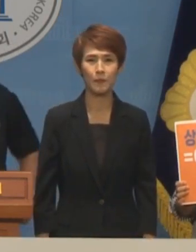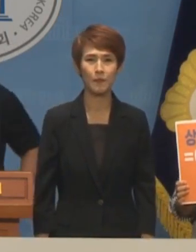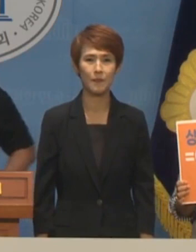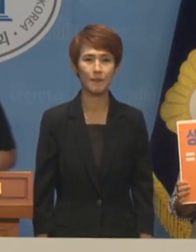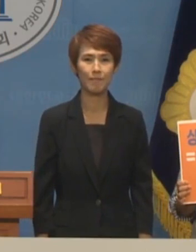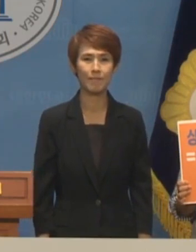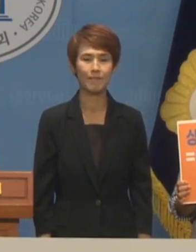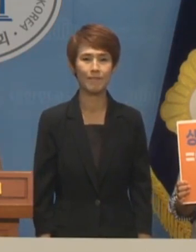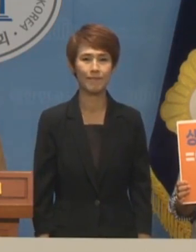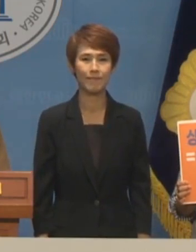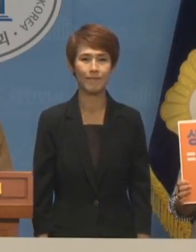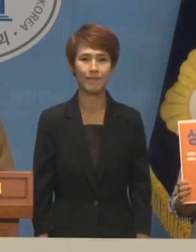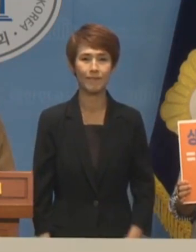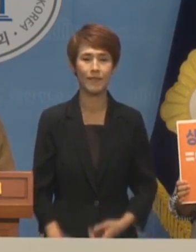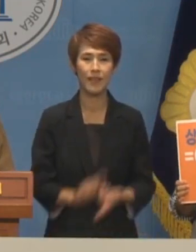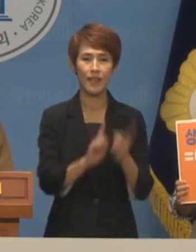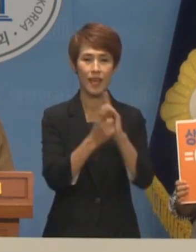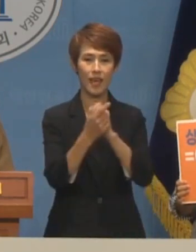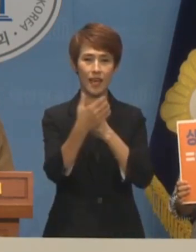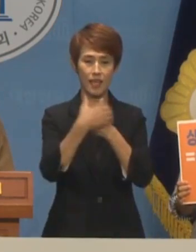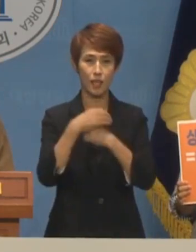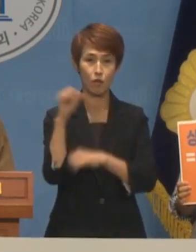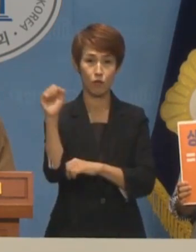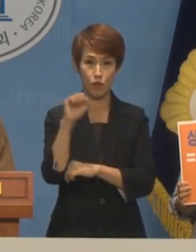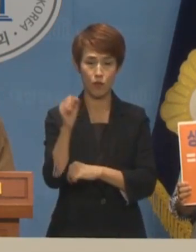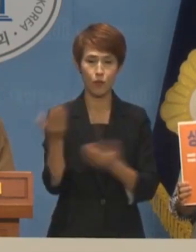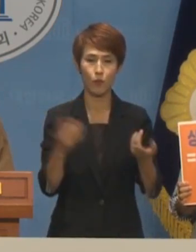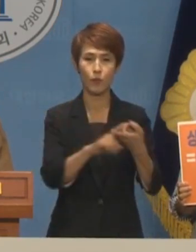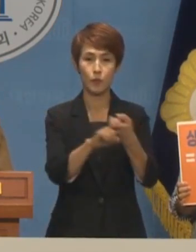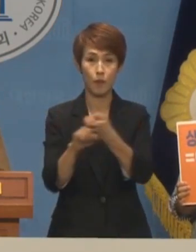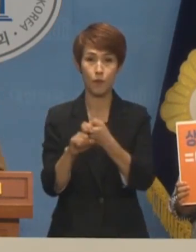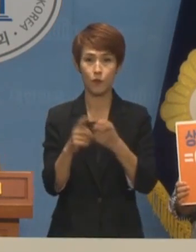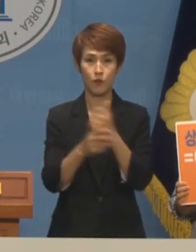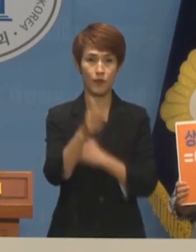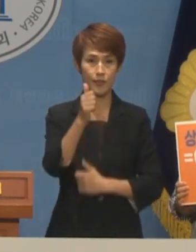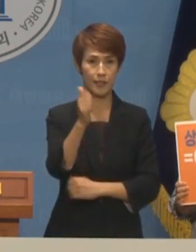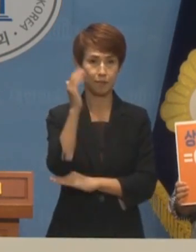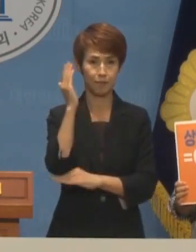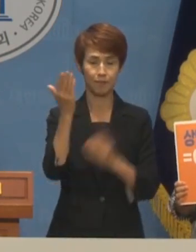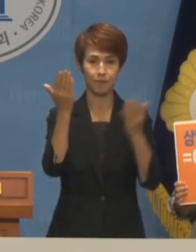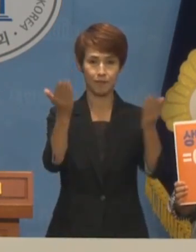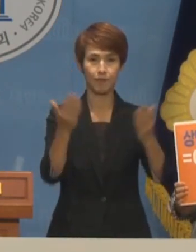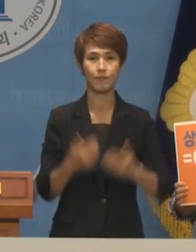네, 다음은 대리운전 노동조합 김주환 위원장님 말씀을 들어보겠습니다.